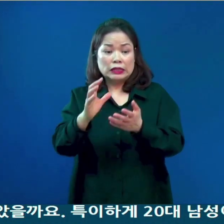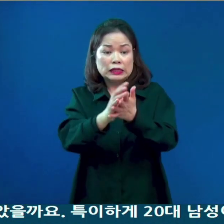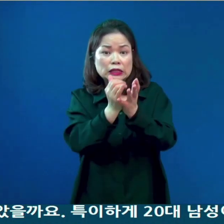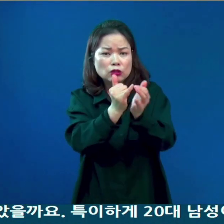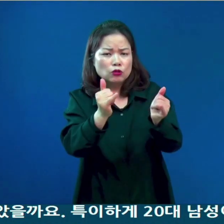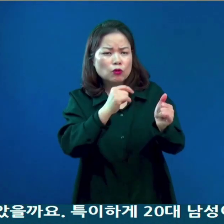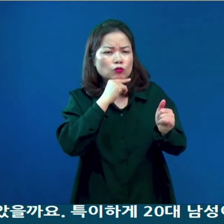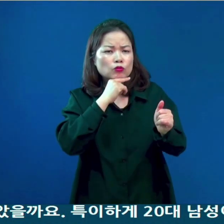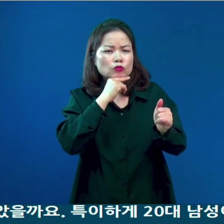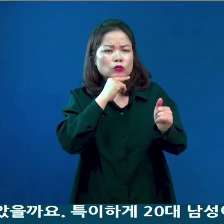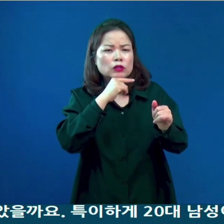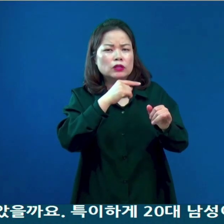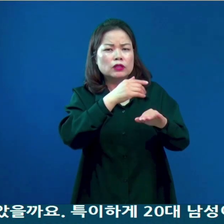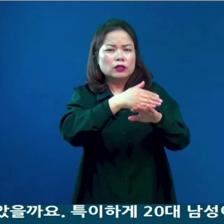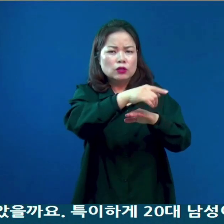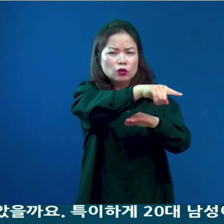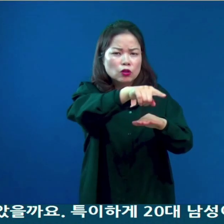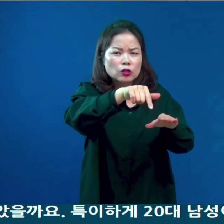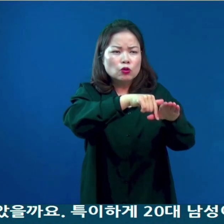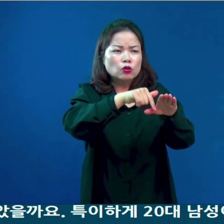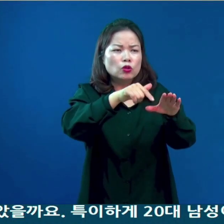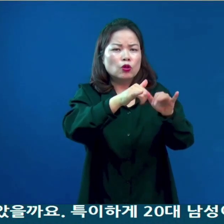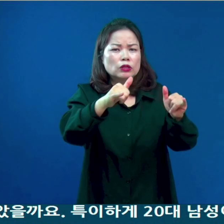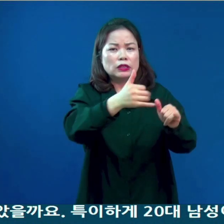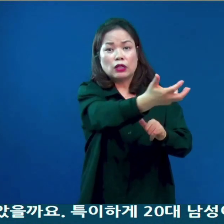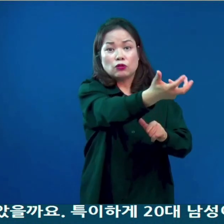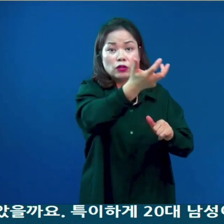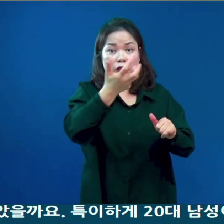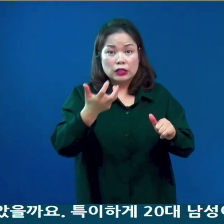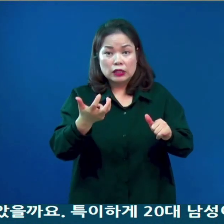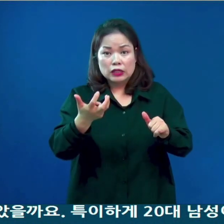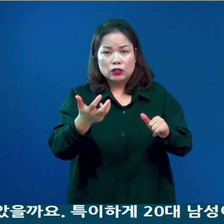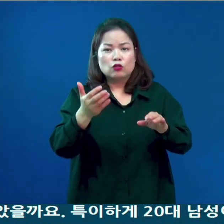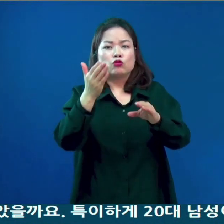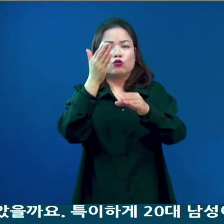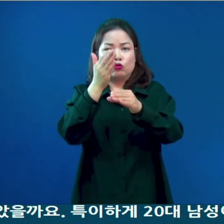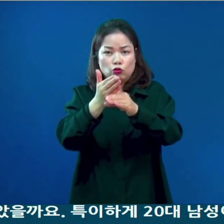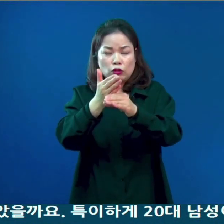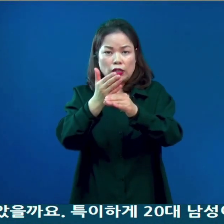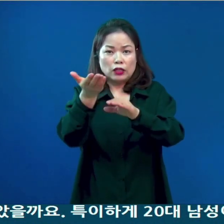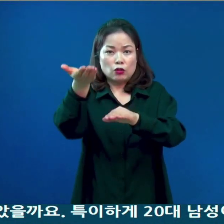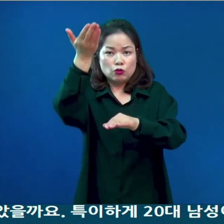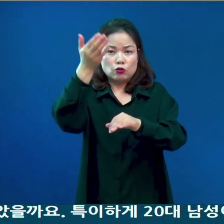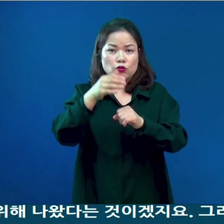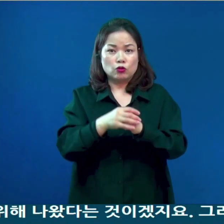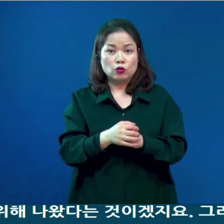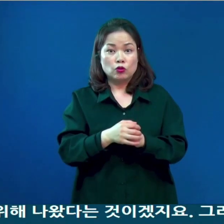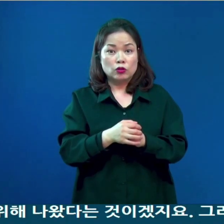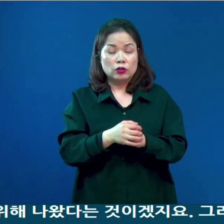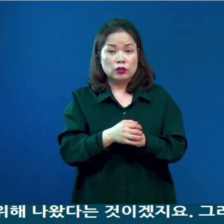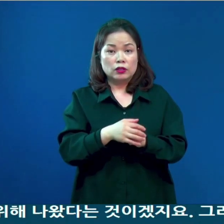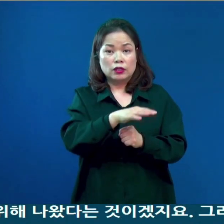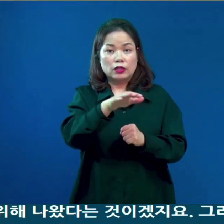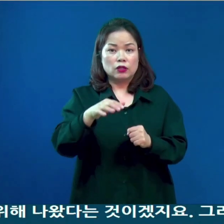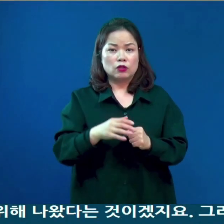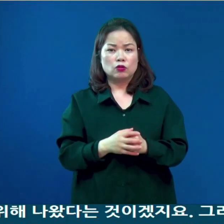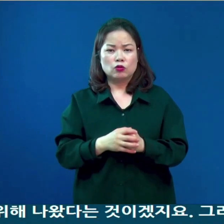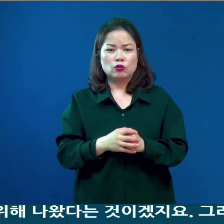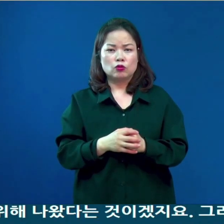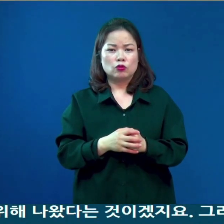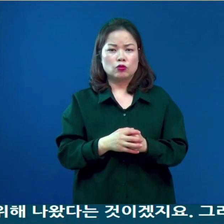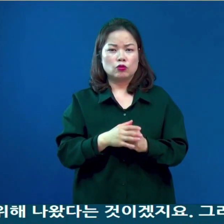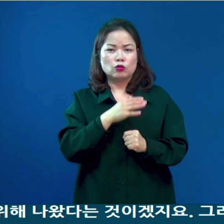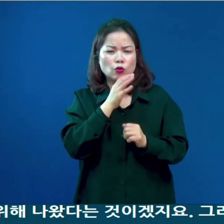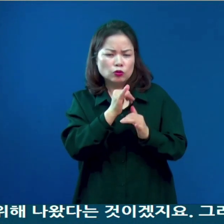그리스도인들, 북한의 기독교인들이 굉장히 많이 나왔는데 이 계층에 속하게 되는 것이죠. 농업 부분도 지주농과